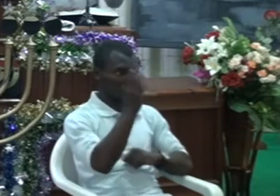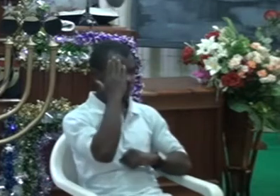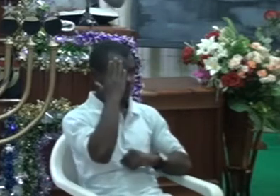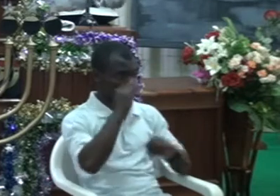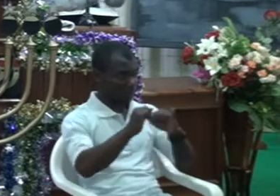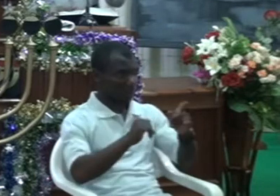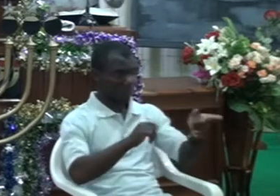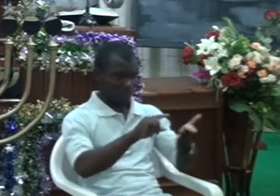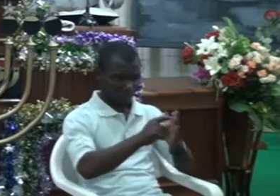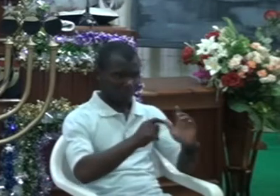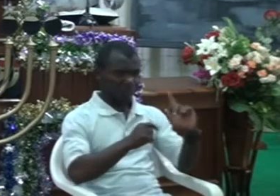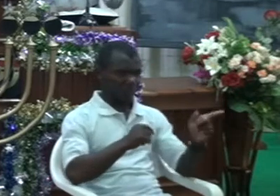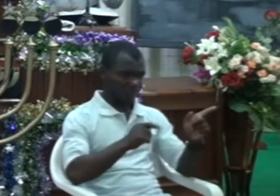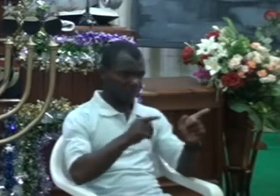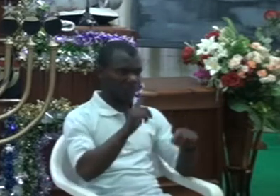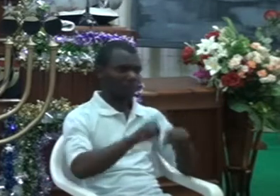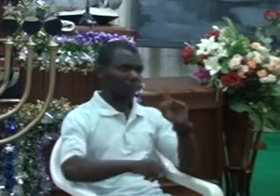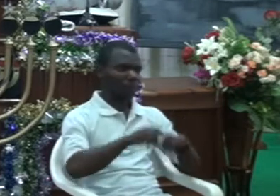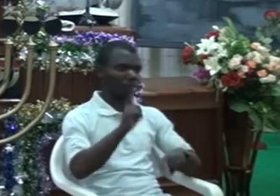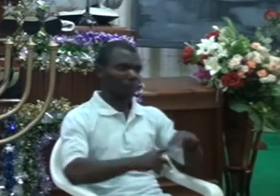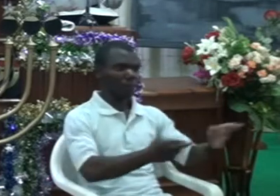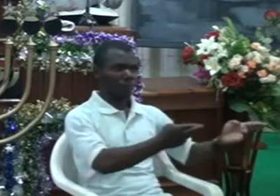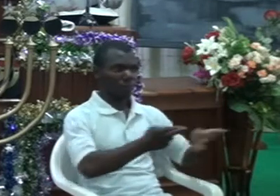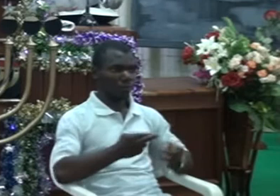Même si tu sais ce que c'est,